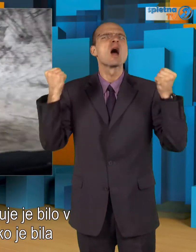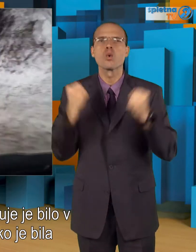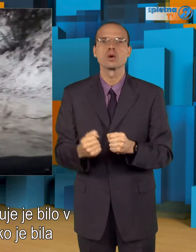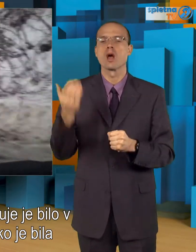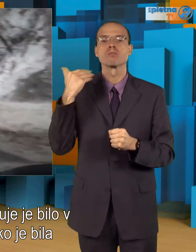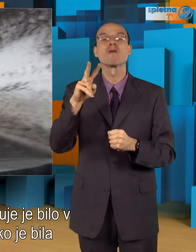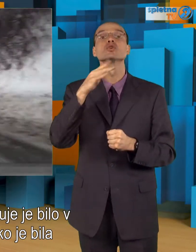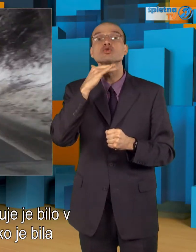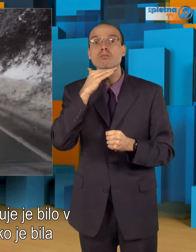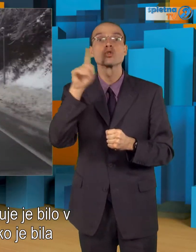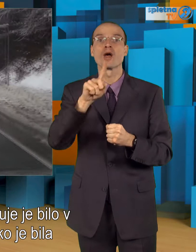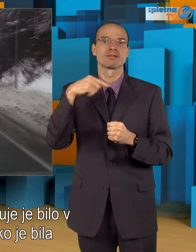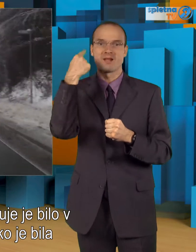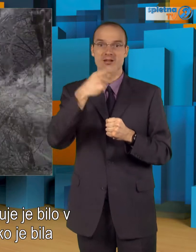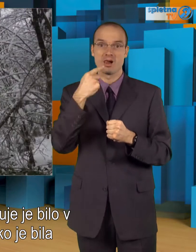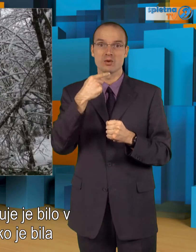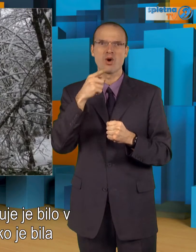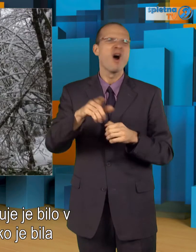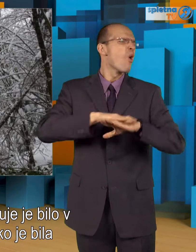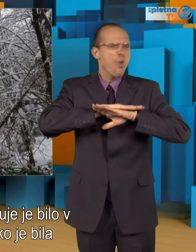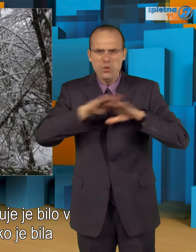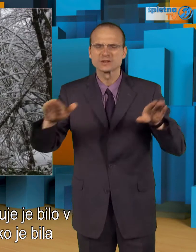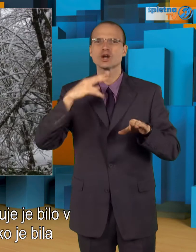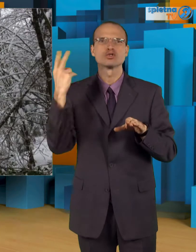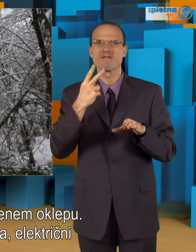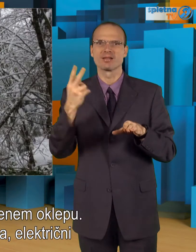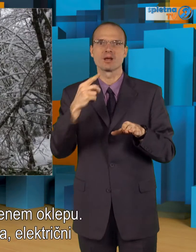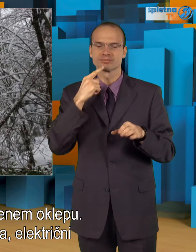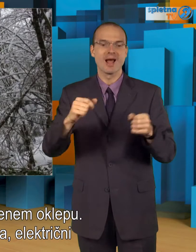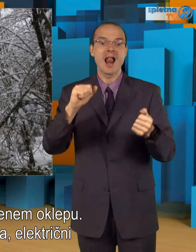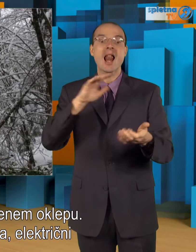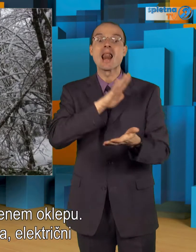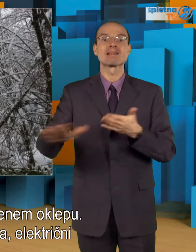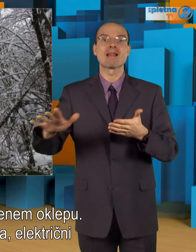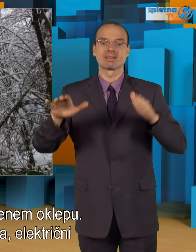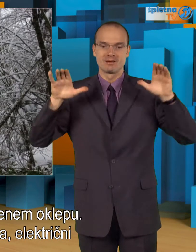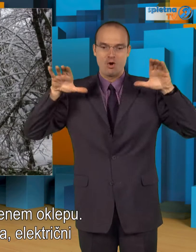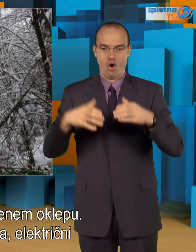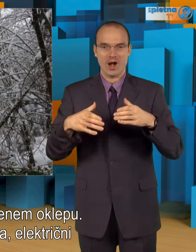Najhuje je bilo v soboto in nedeljo, ko je bila Slovenija povsem v ledenem oklepu.